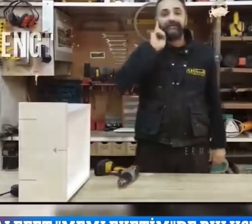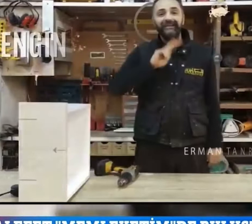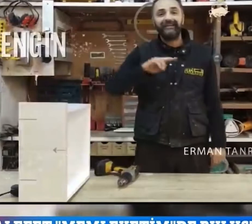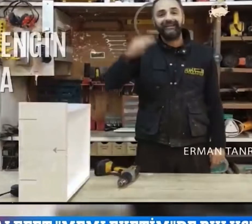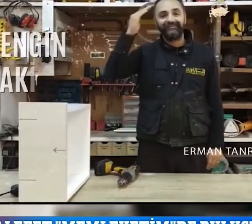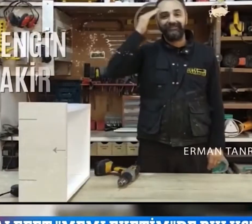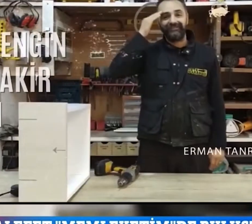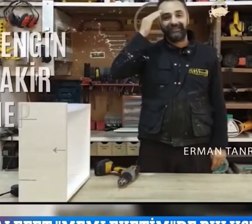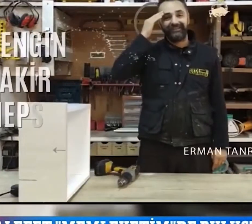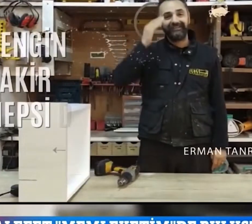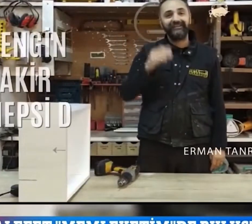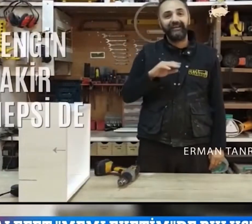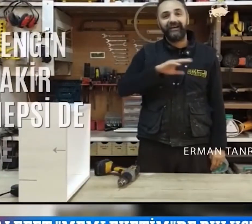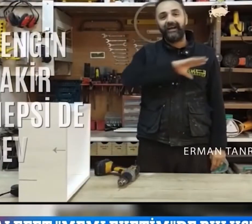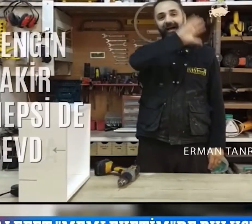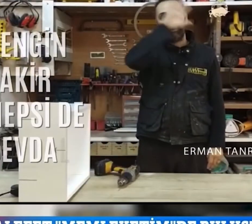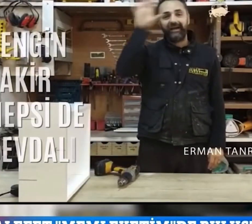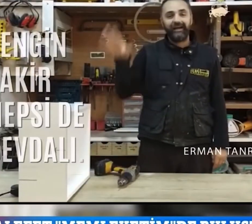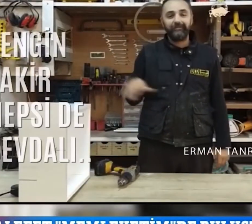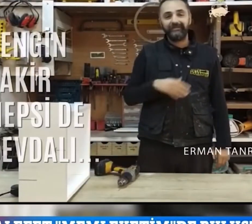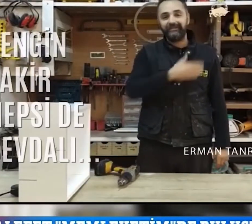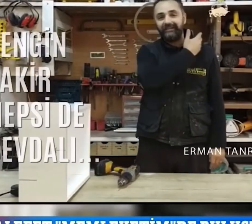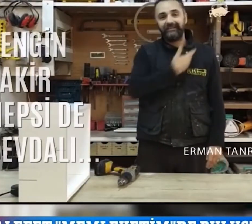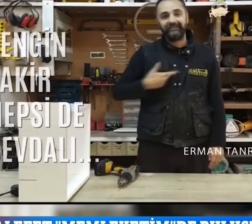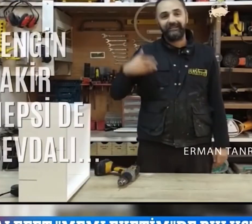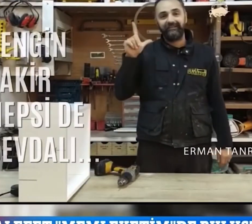Zengin fakir hepsi de sevdalı.